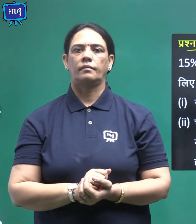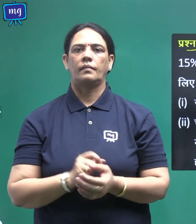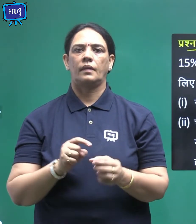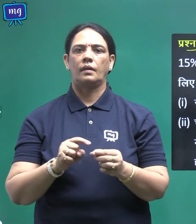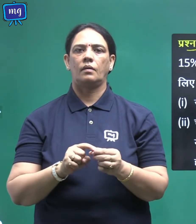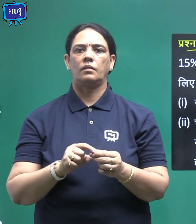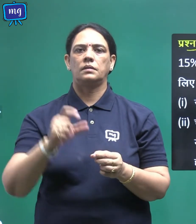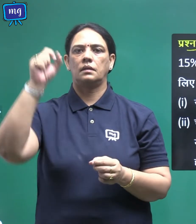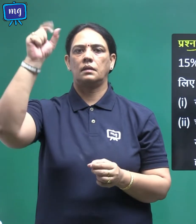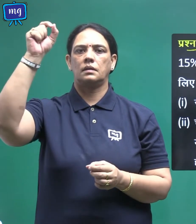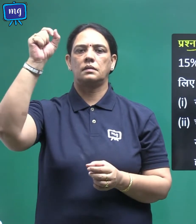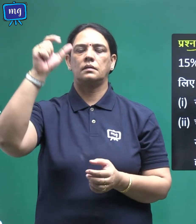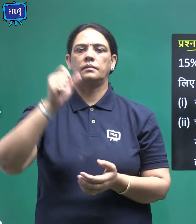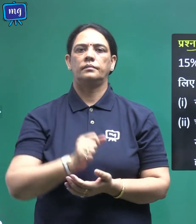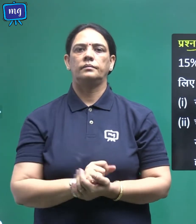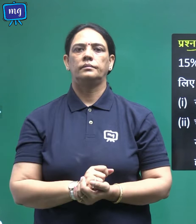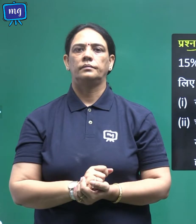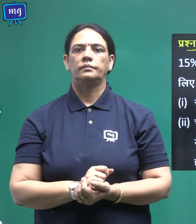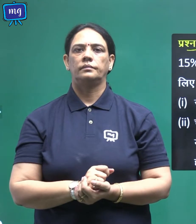प्रश्न 10,